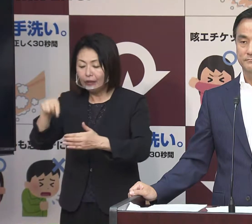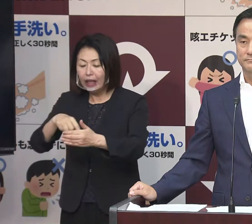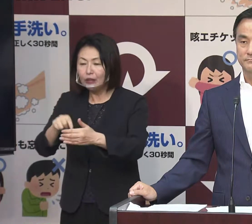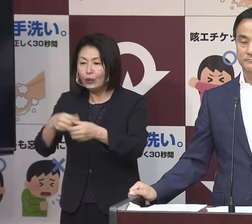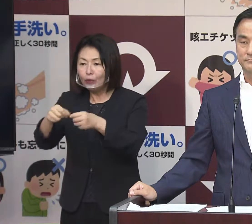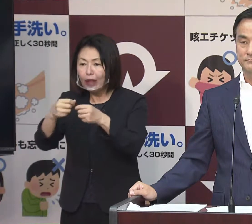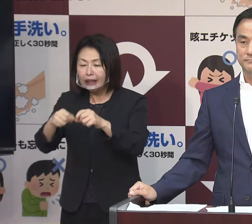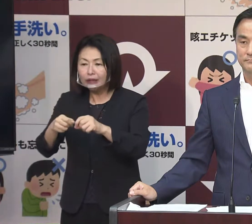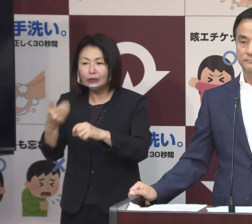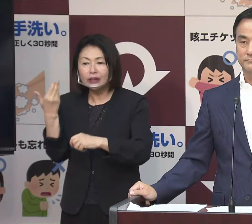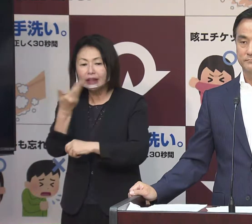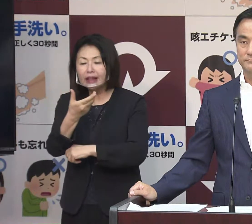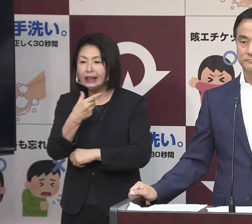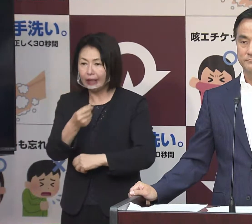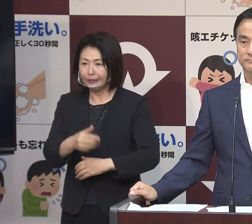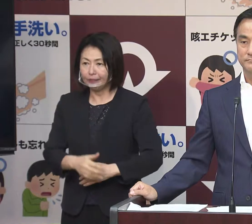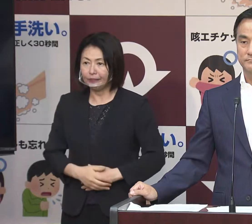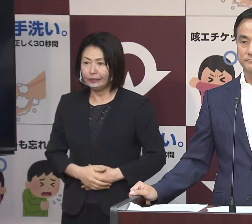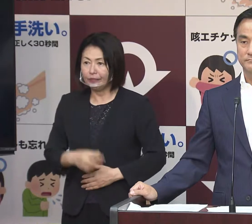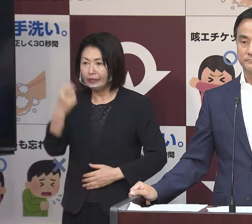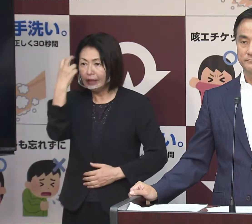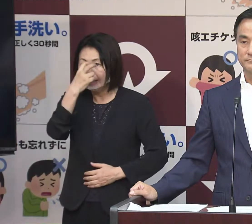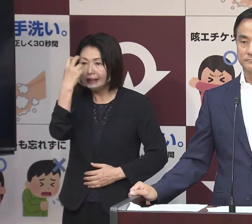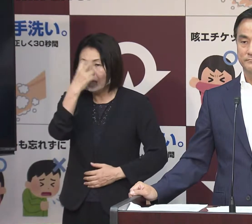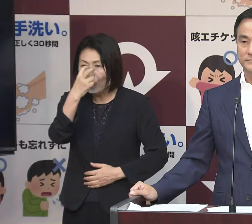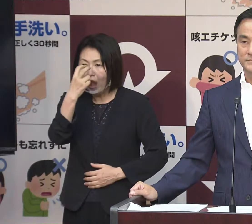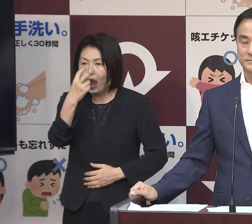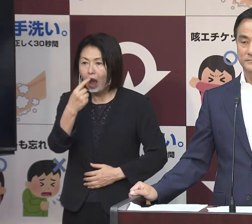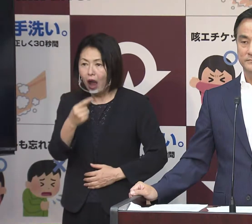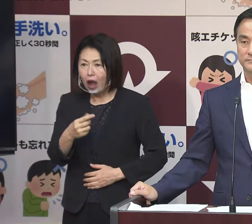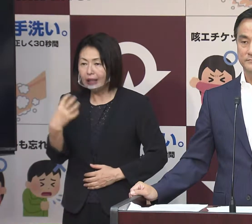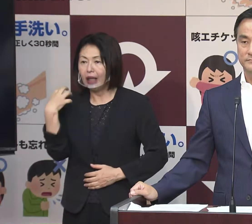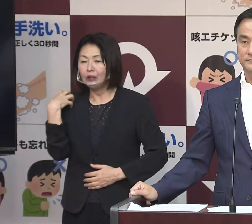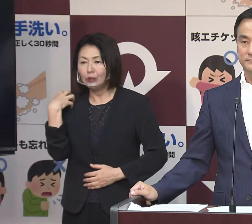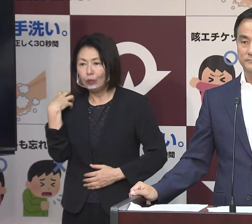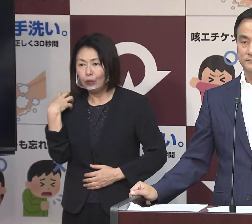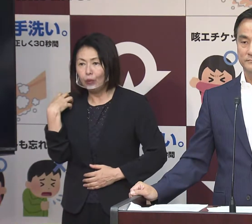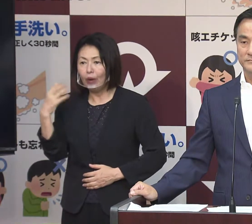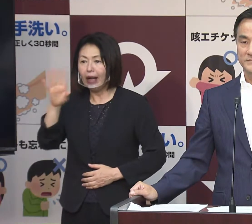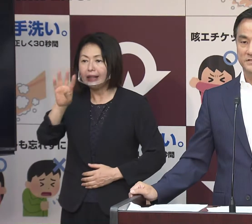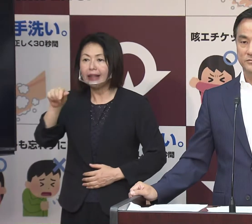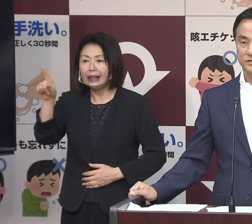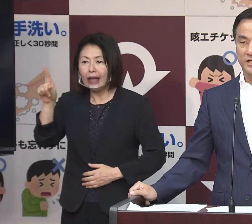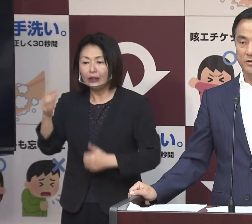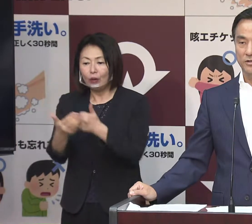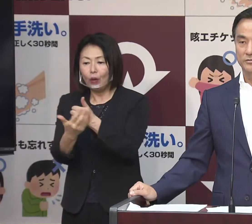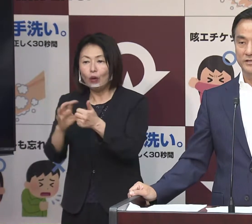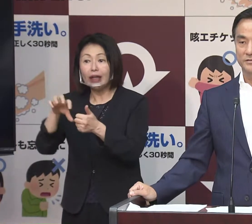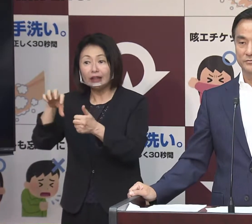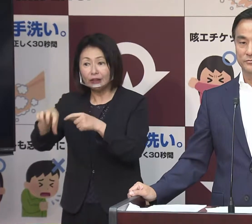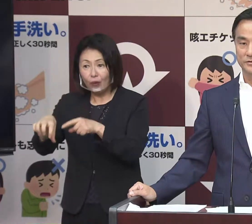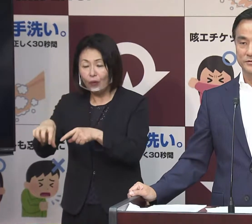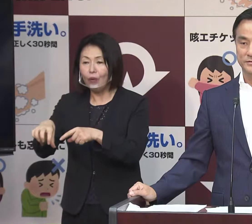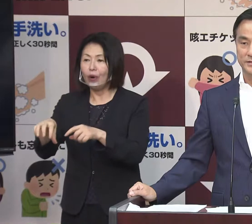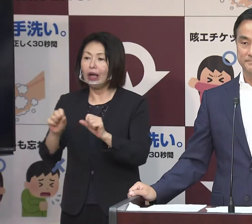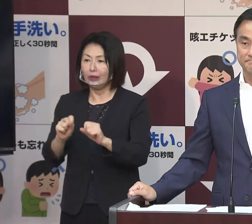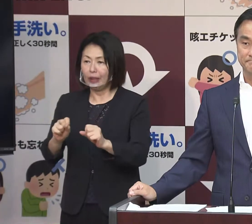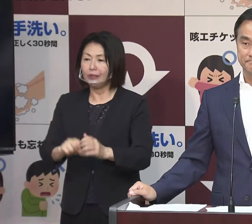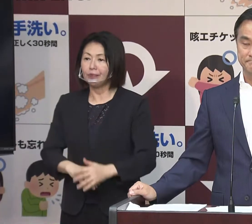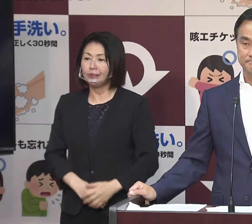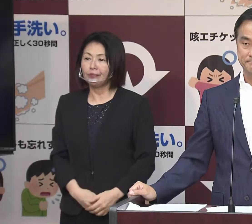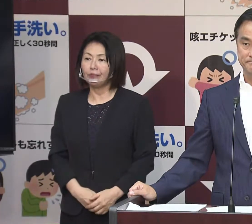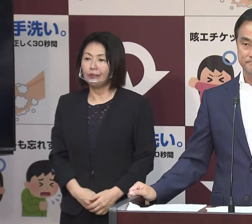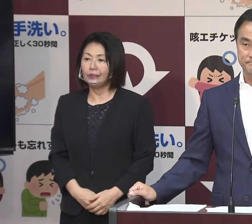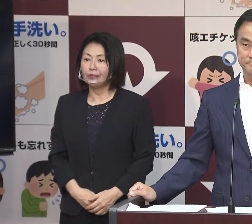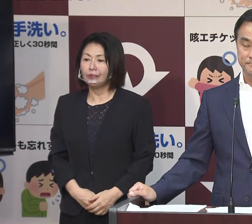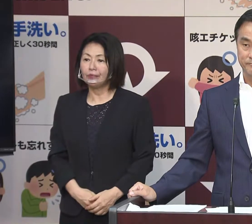ですが、検査の主体は保健所がやっているとおりまして、 県が行う検査ということです。はい、